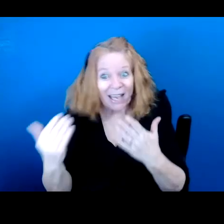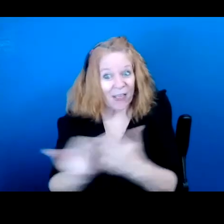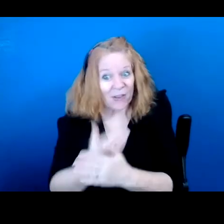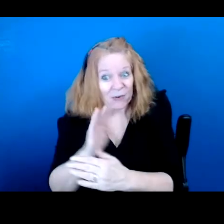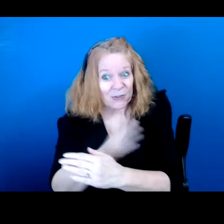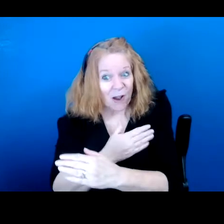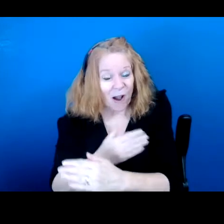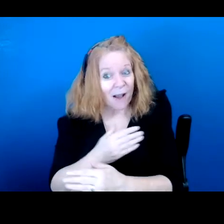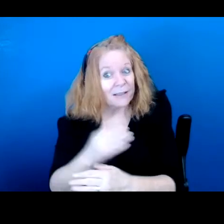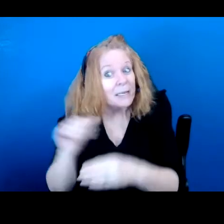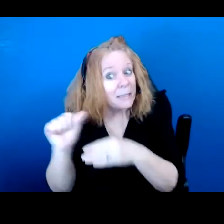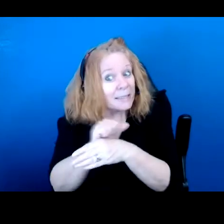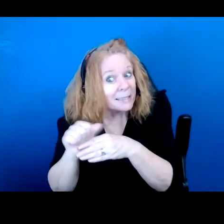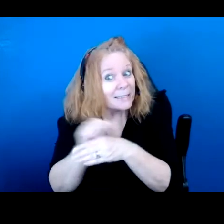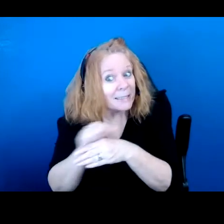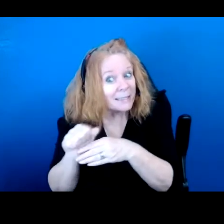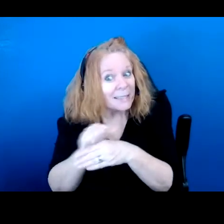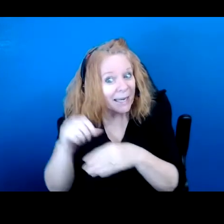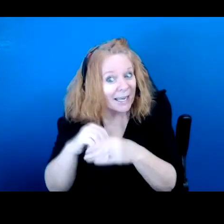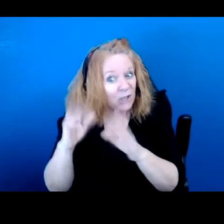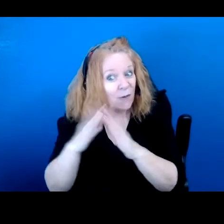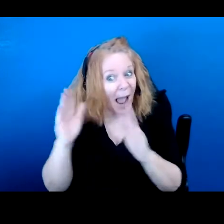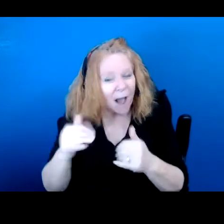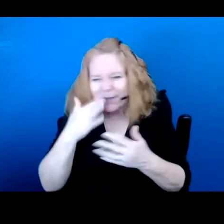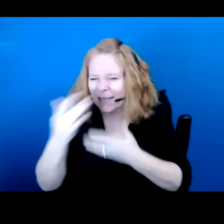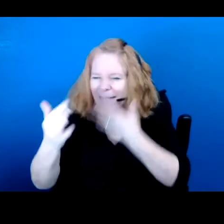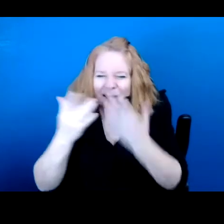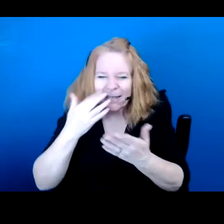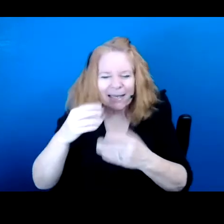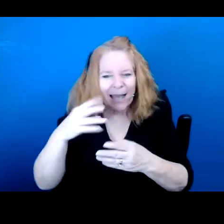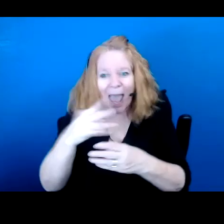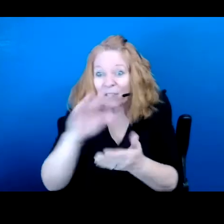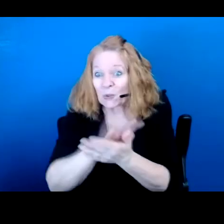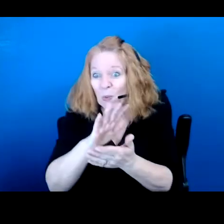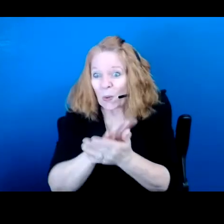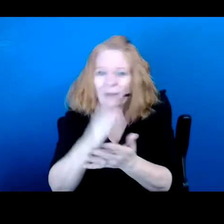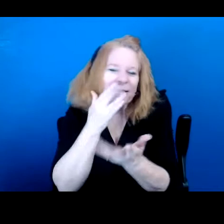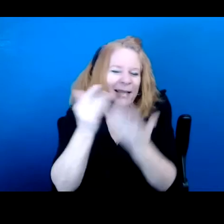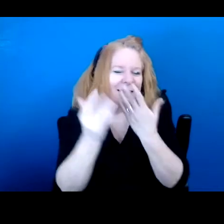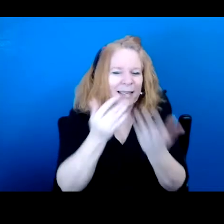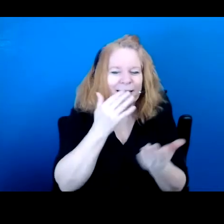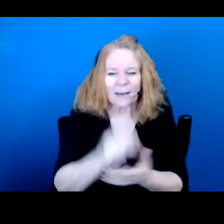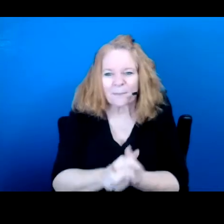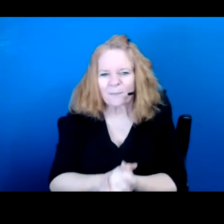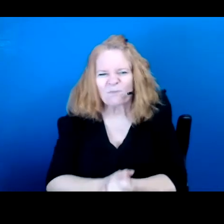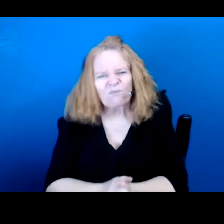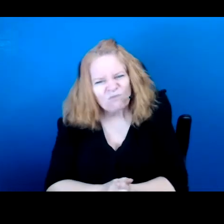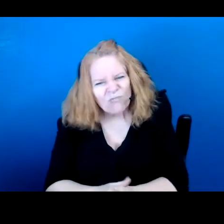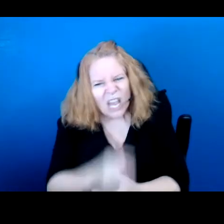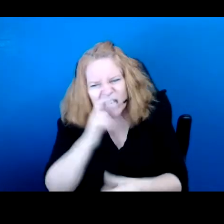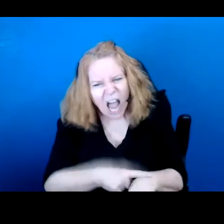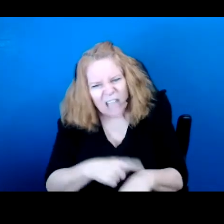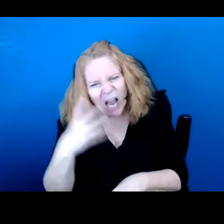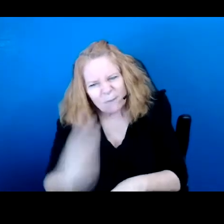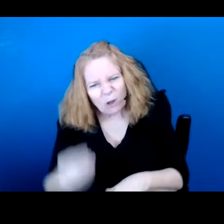niñas por estar con nosotros cantando las nuevas canciones siguen cantando las en las casas y en